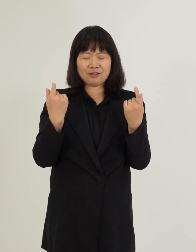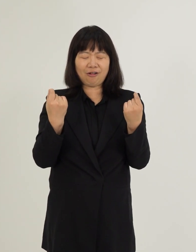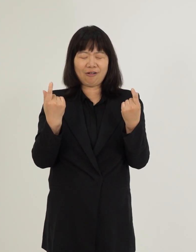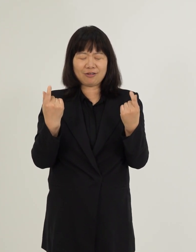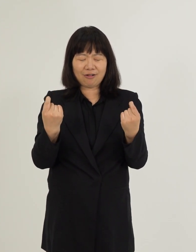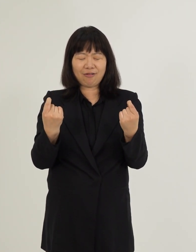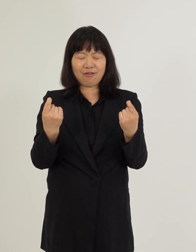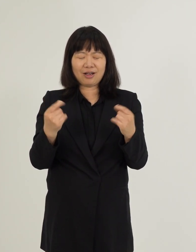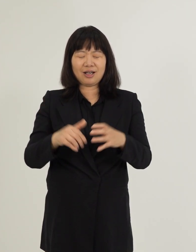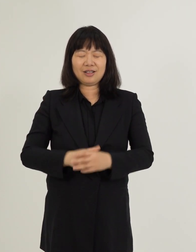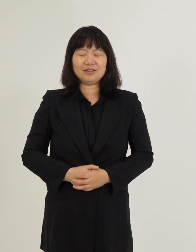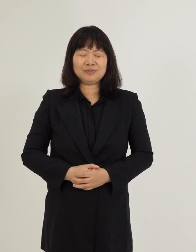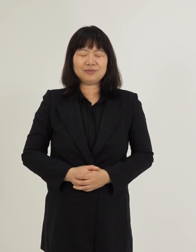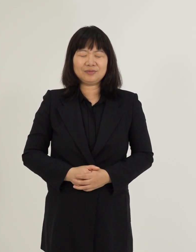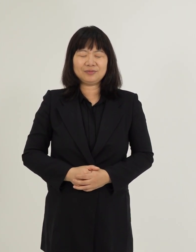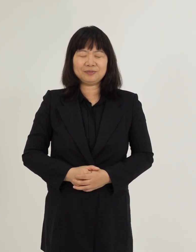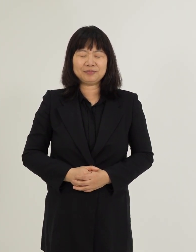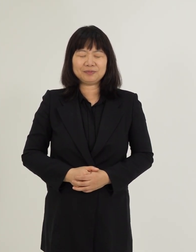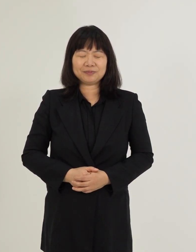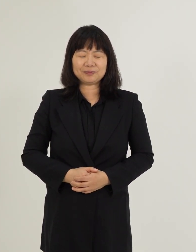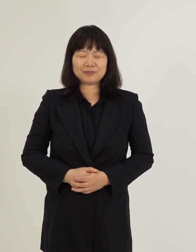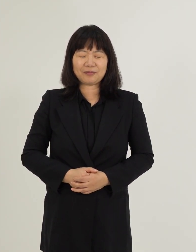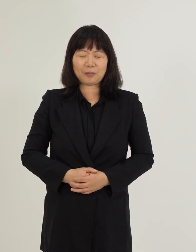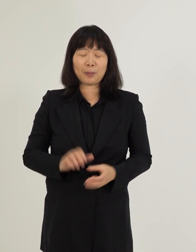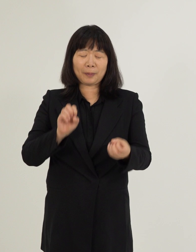바울처럼 선뜻 대답하리라. 선뜻